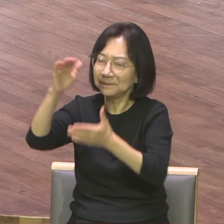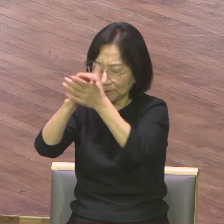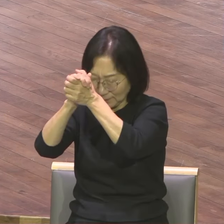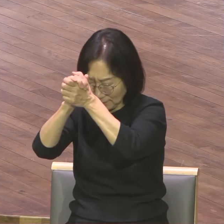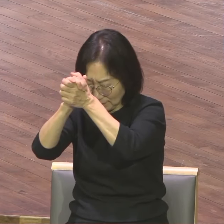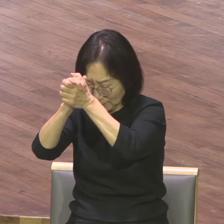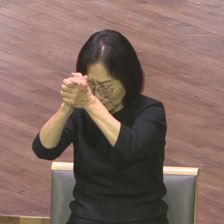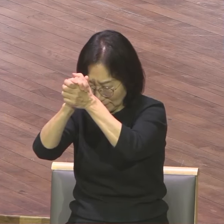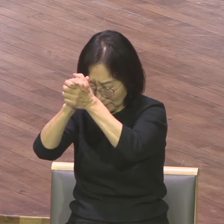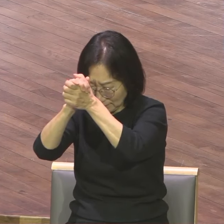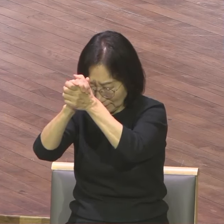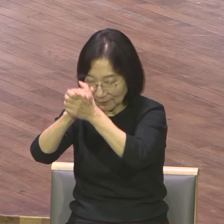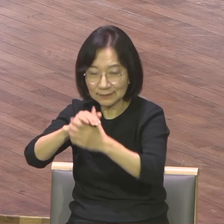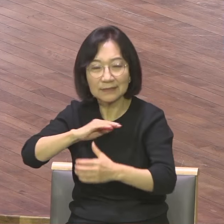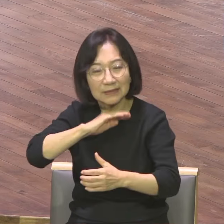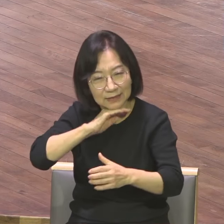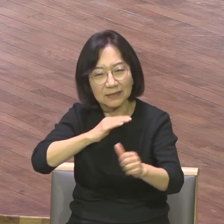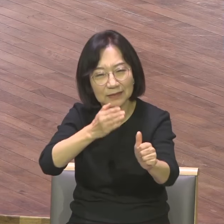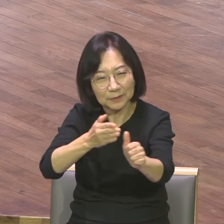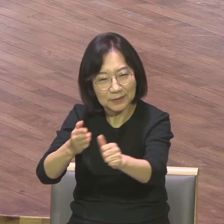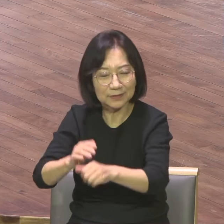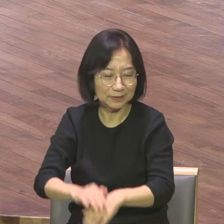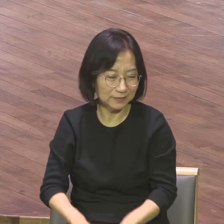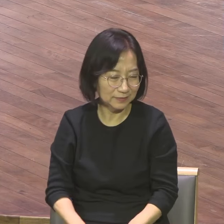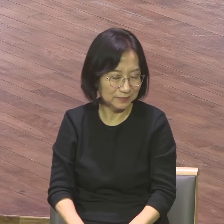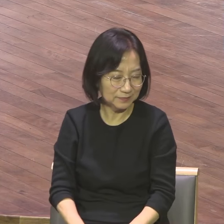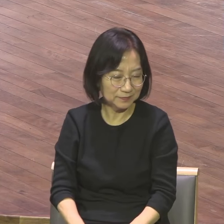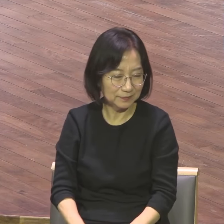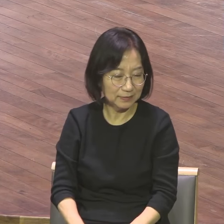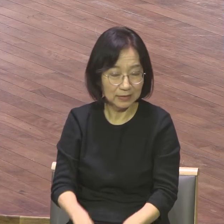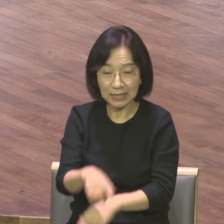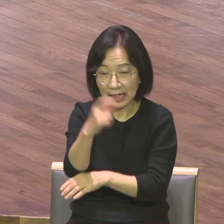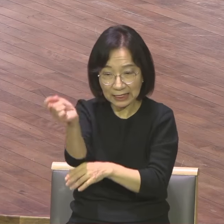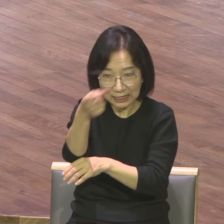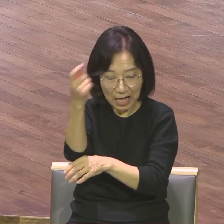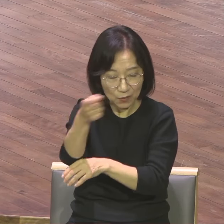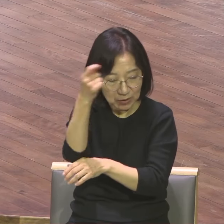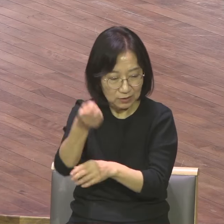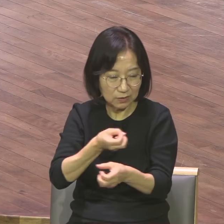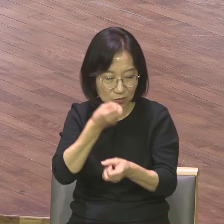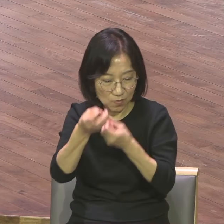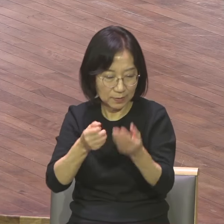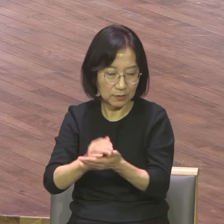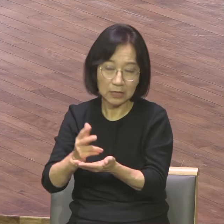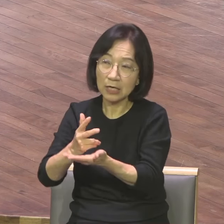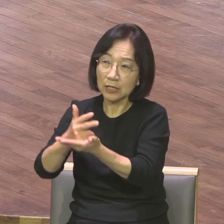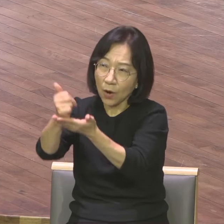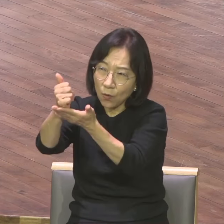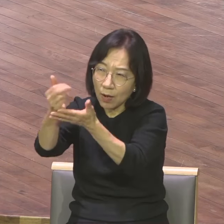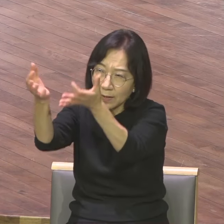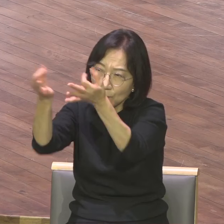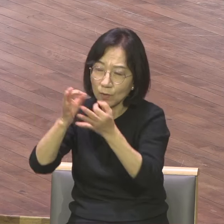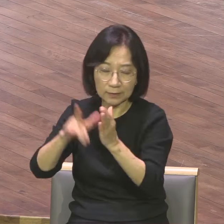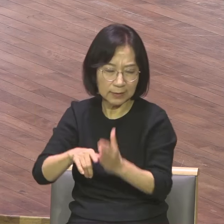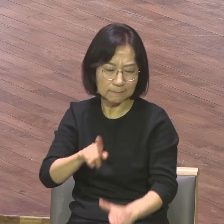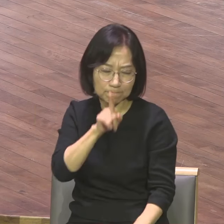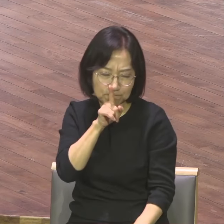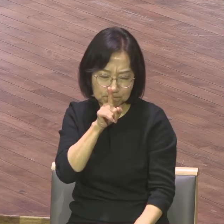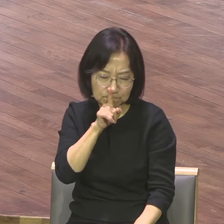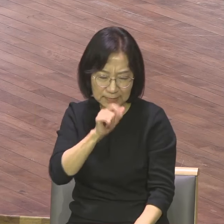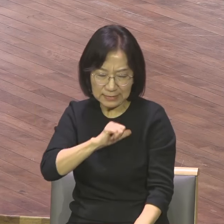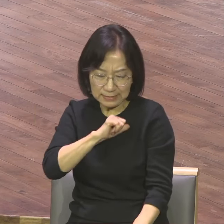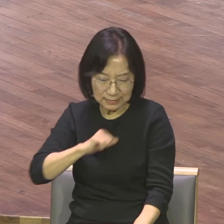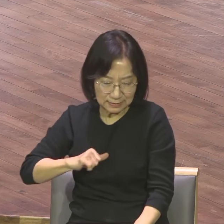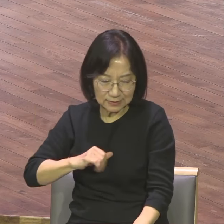바랍니다. 시편 37편 7절에 보면 다윗이 이렇게 고백합니다. 여호와 앞에 잠잠하고 참고 기다리라.